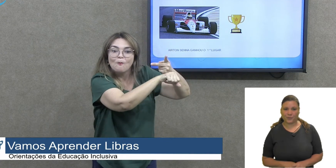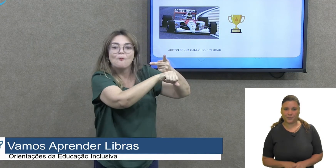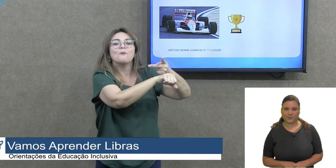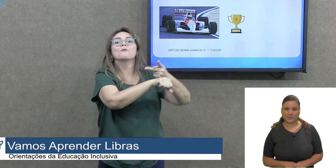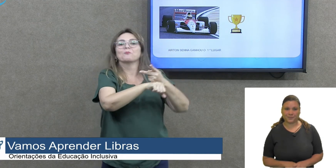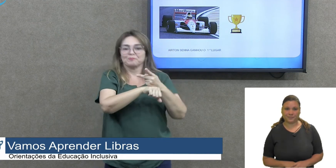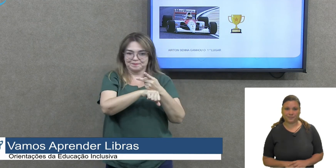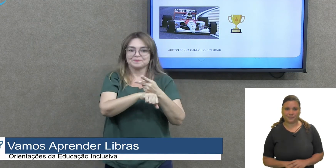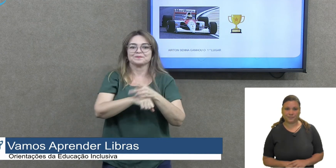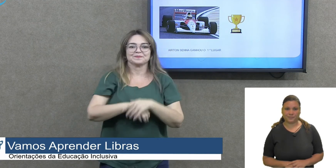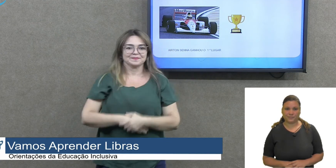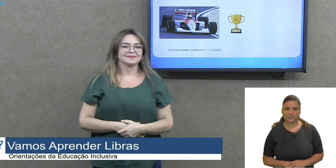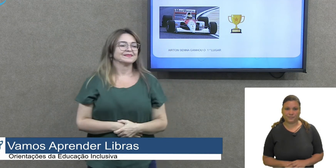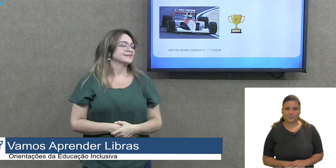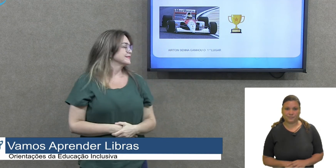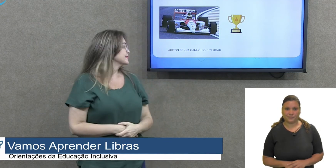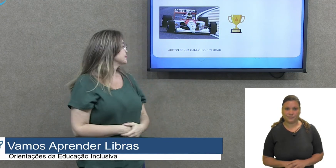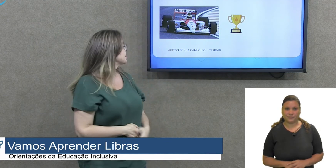Troféu.